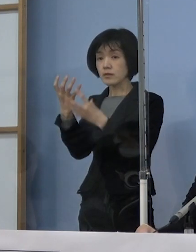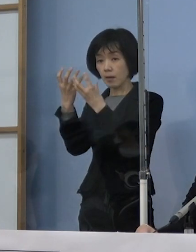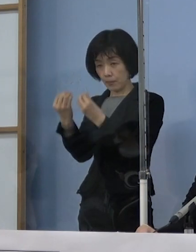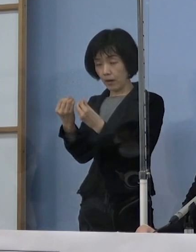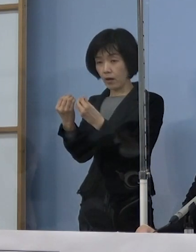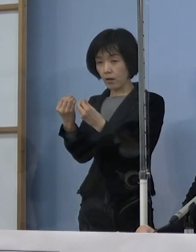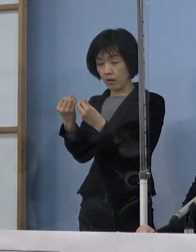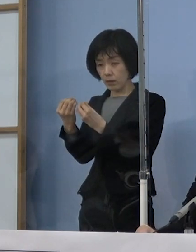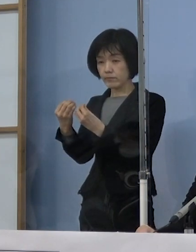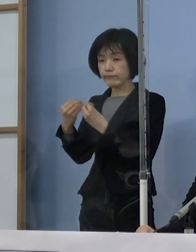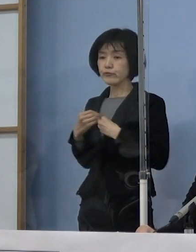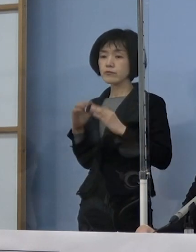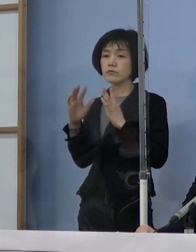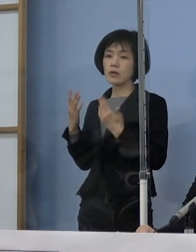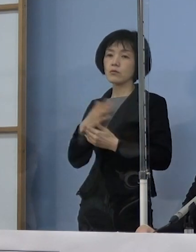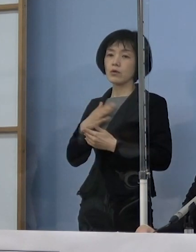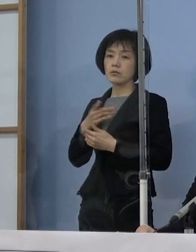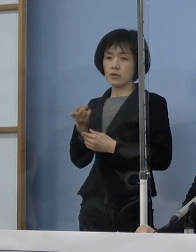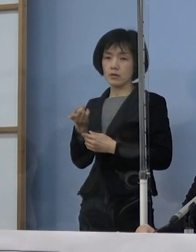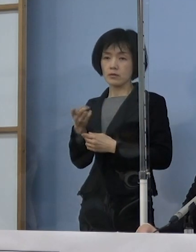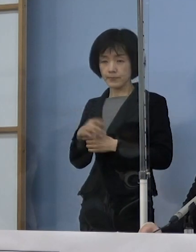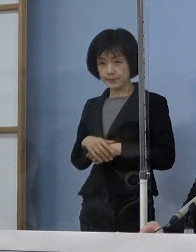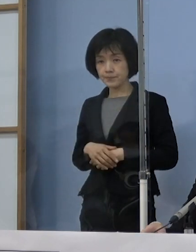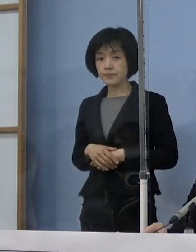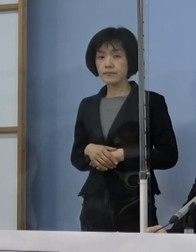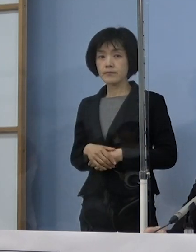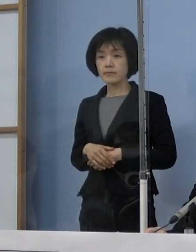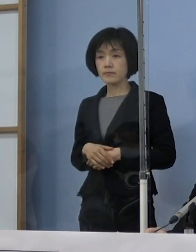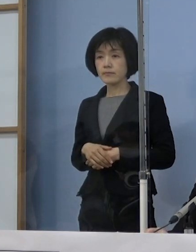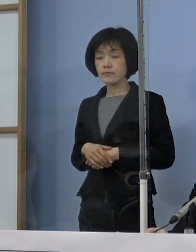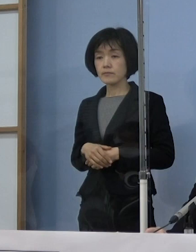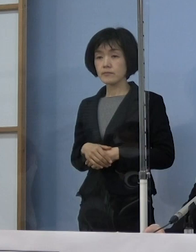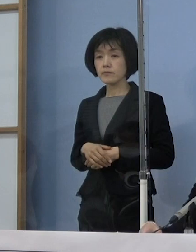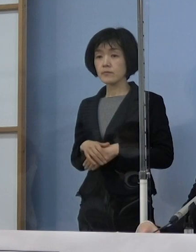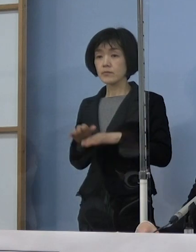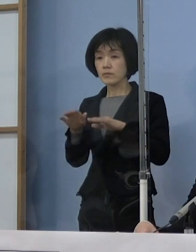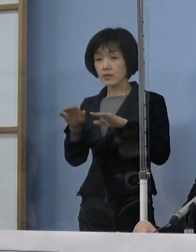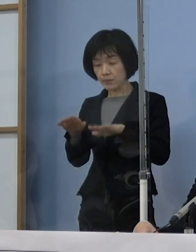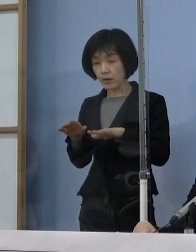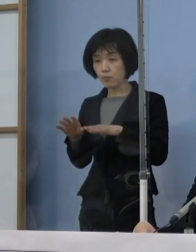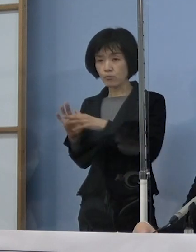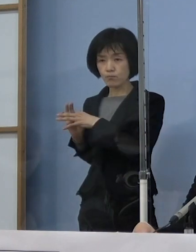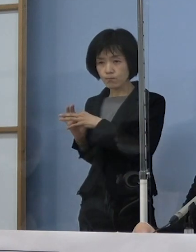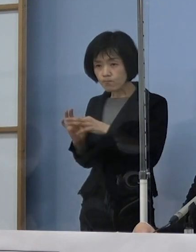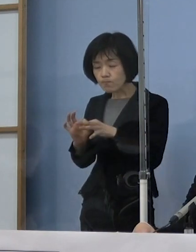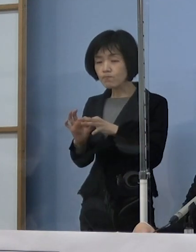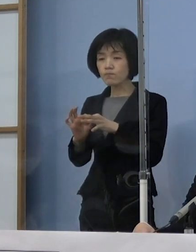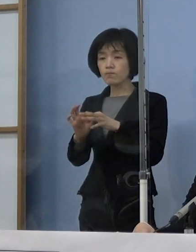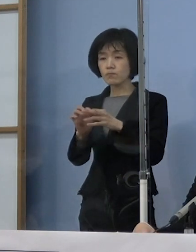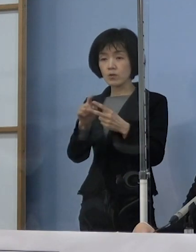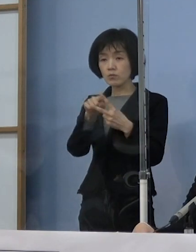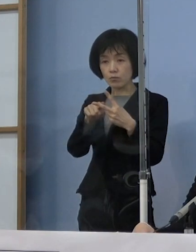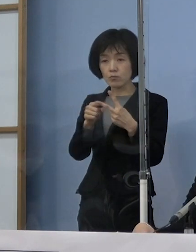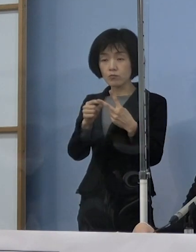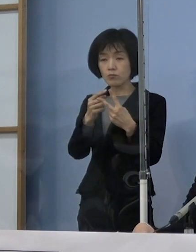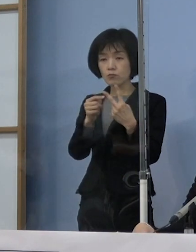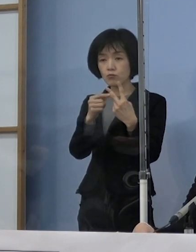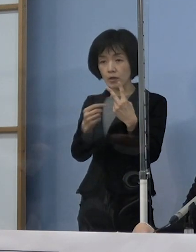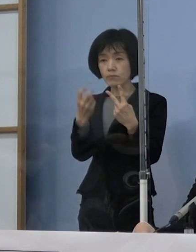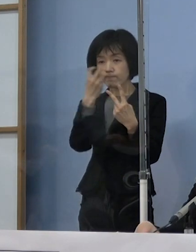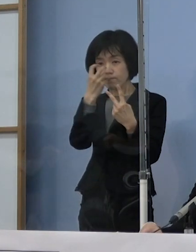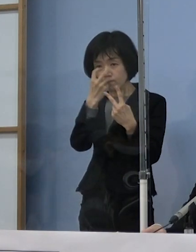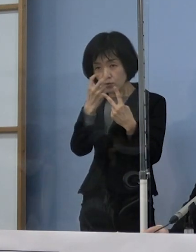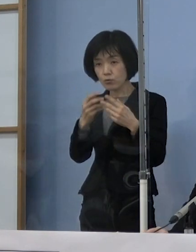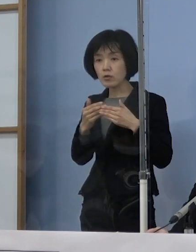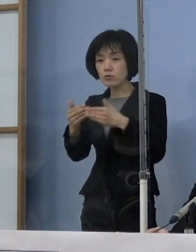でに陰性が確認されております。なお現在継続して積極的疫学調査を実施している